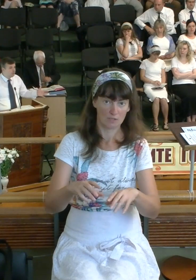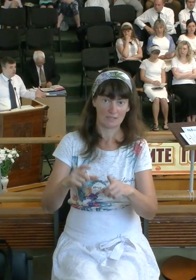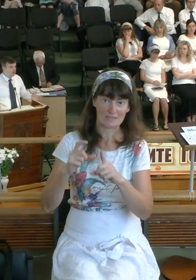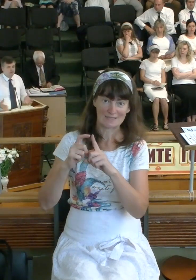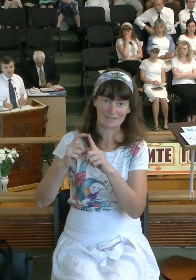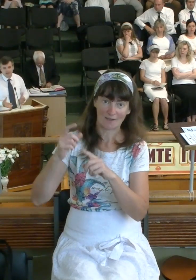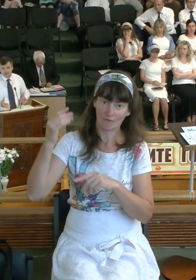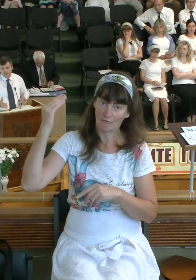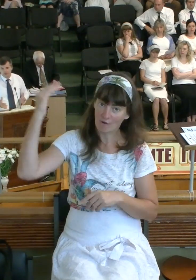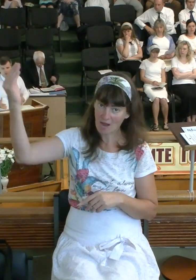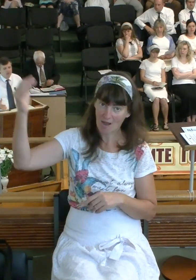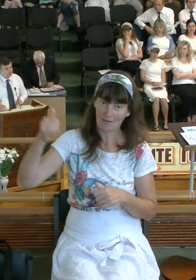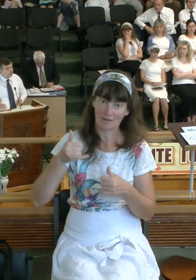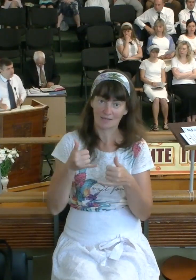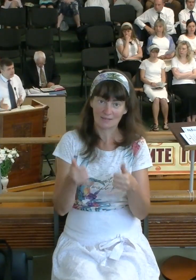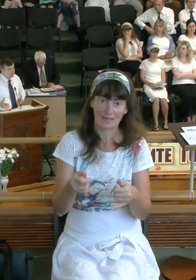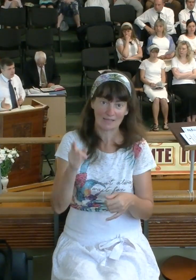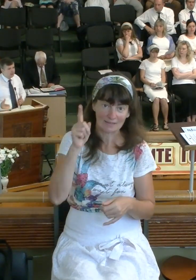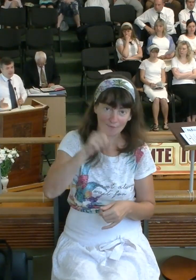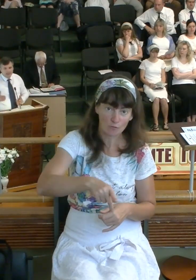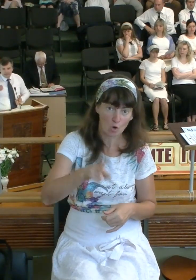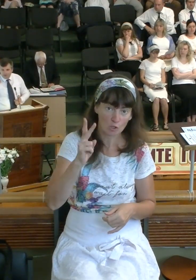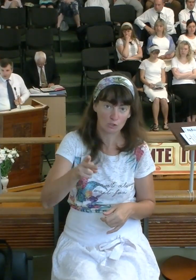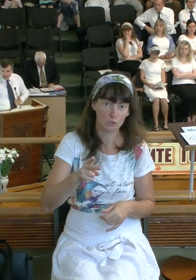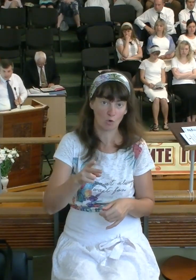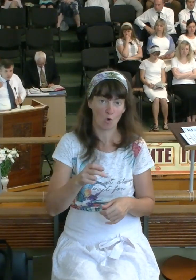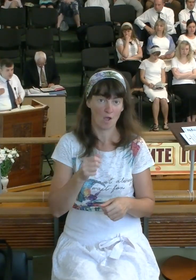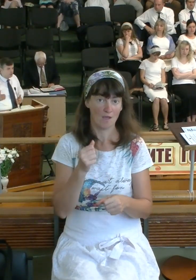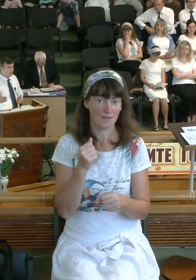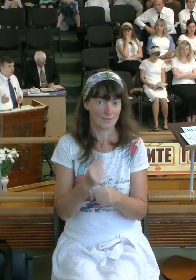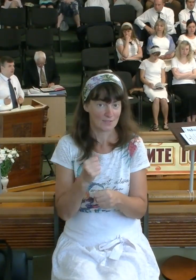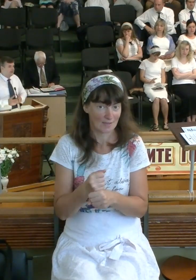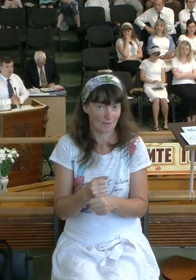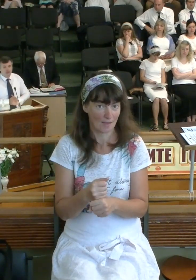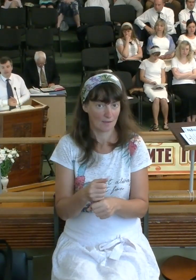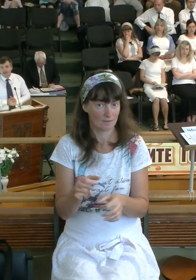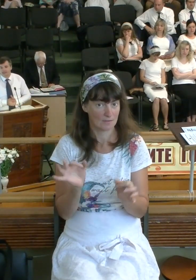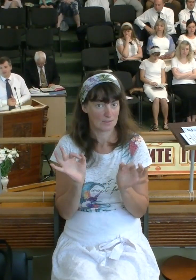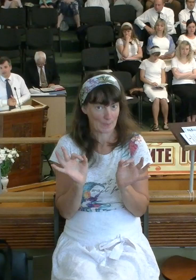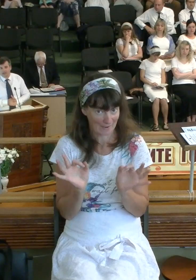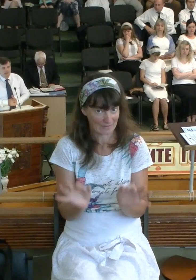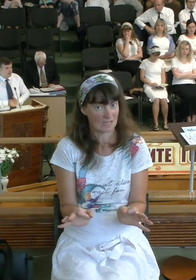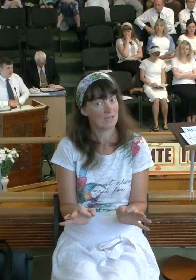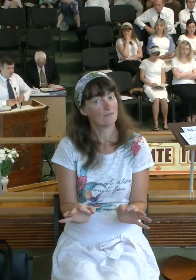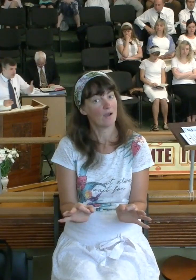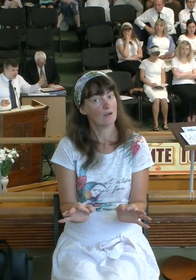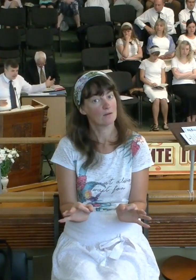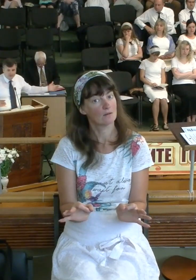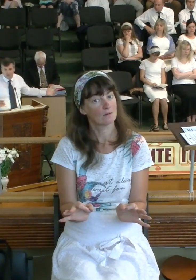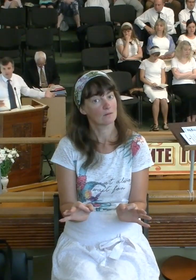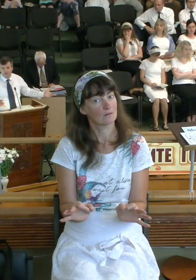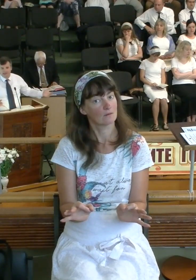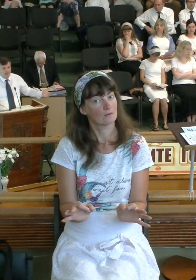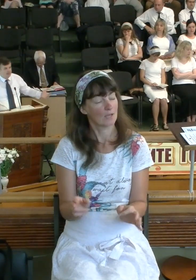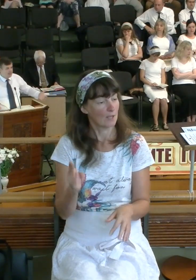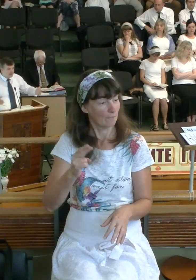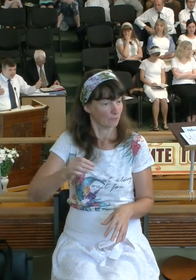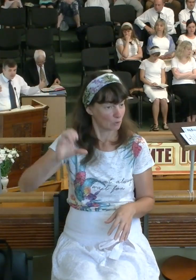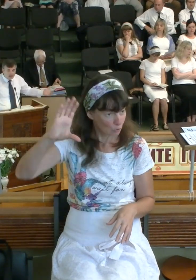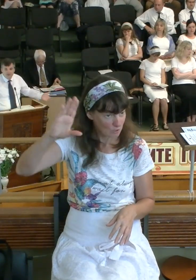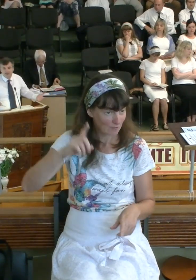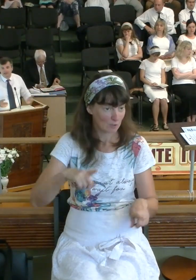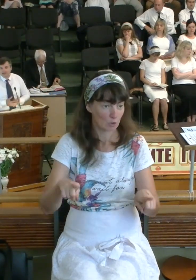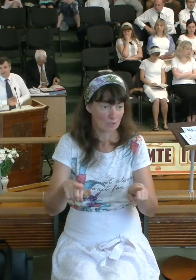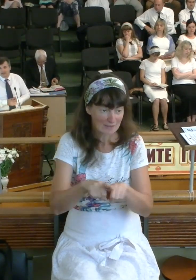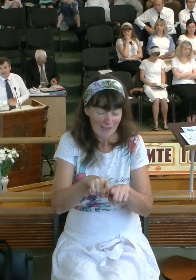Дух Господень умолился? Неужели Дух Господень сегодня не может вот точно так же действовать, как действовал 15 веков назад,